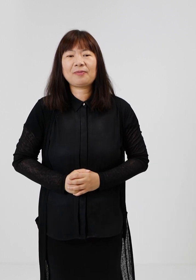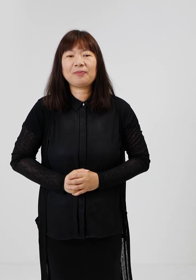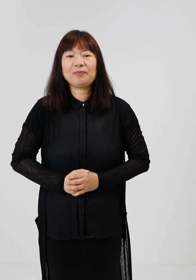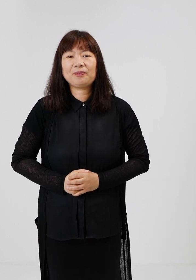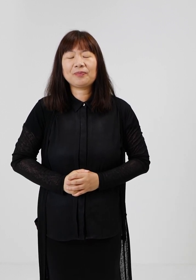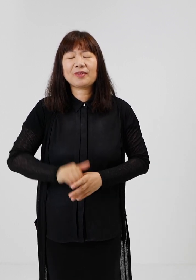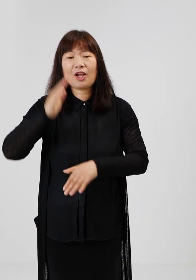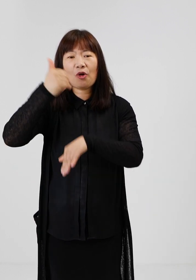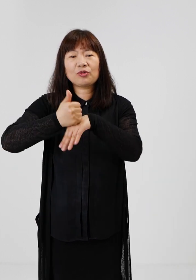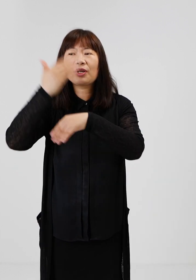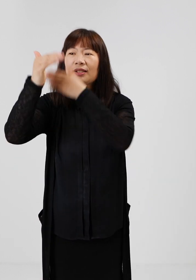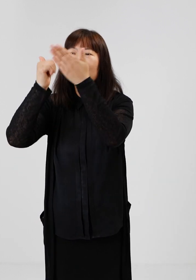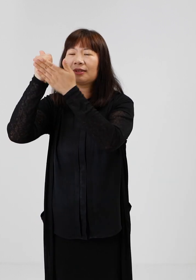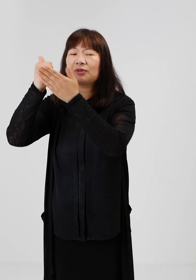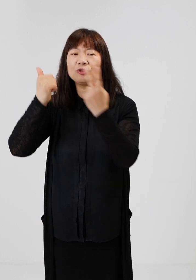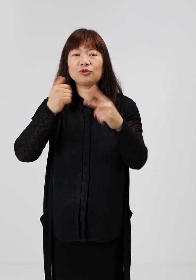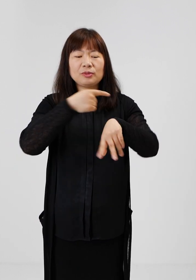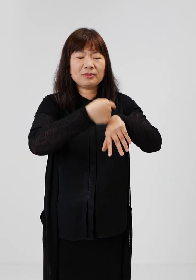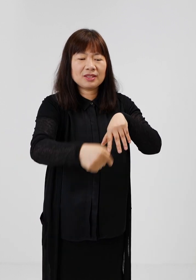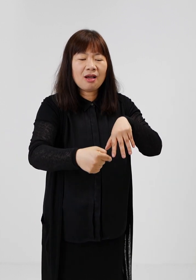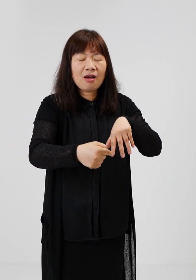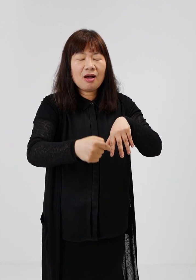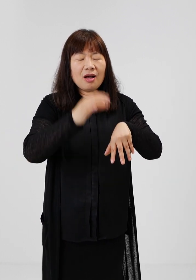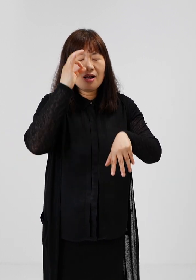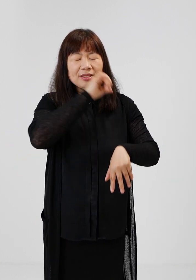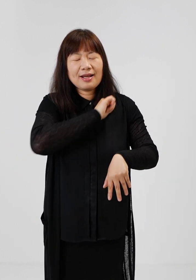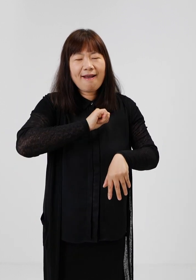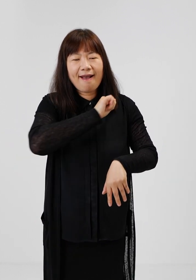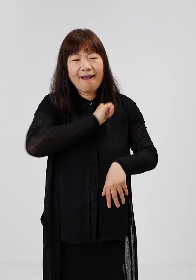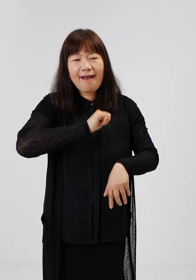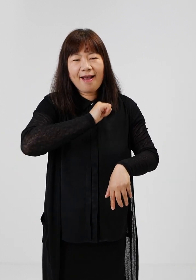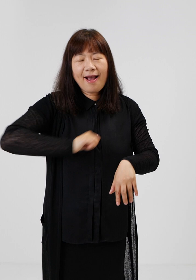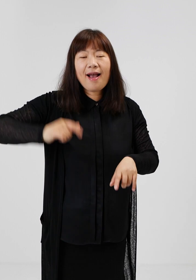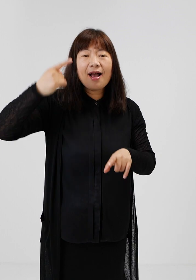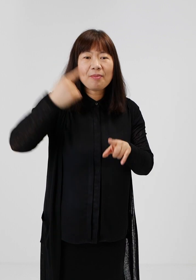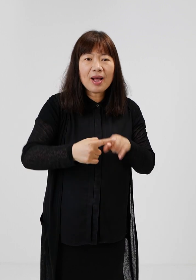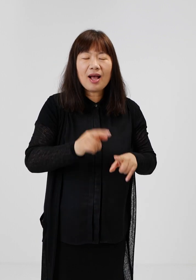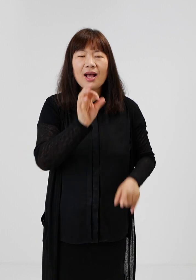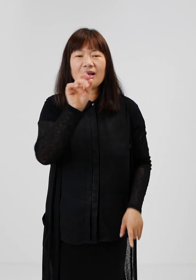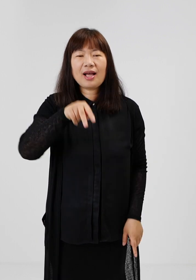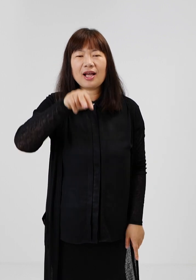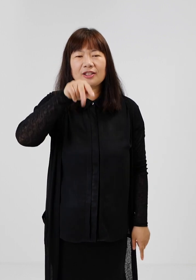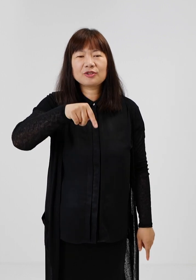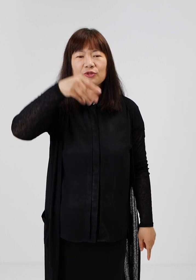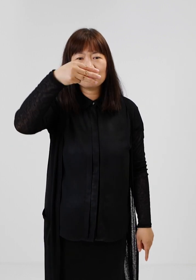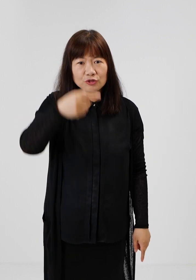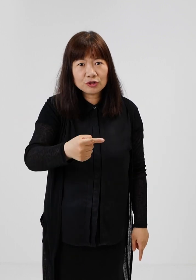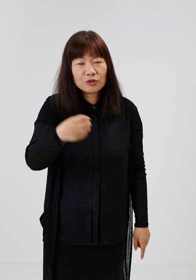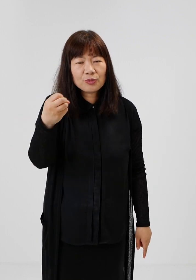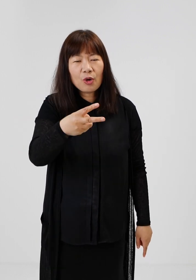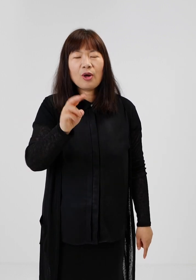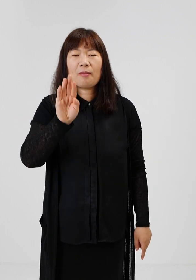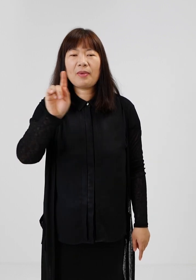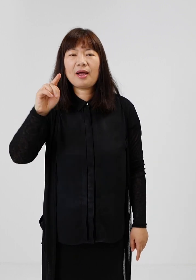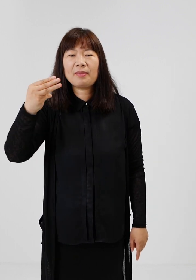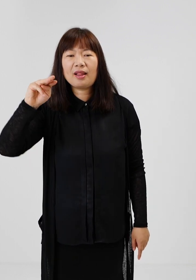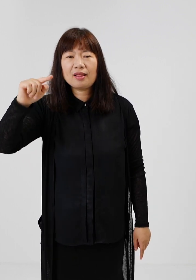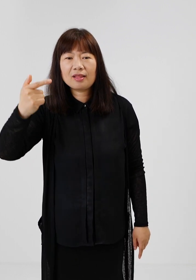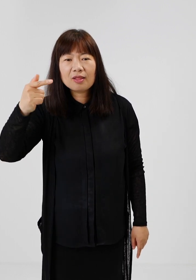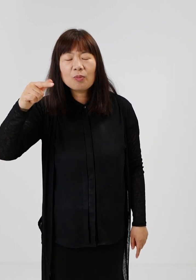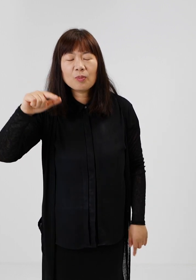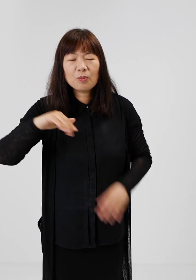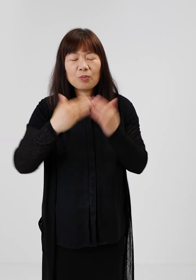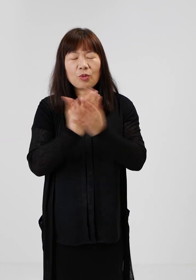결국 하나님은 이 두 민족을 보다 못해서 아수르에 바벨론에